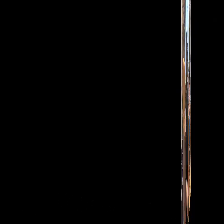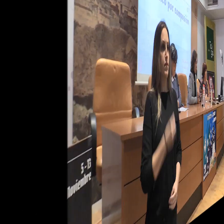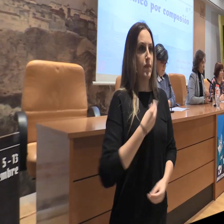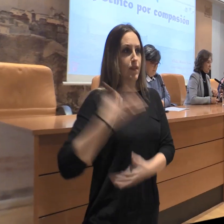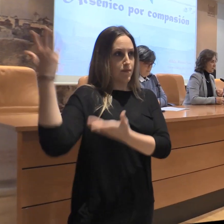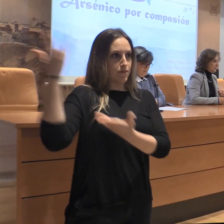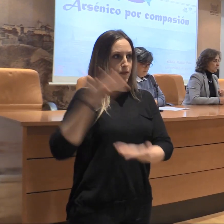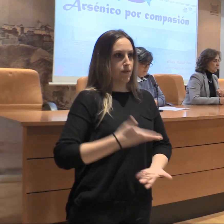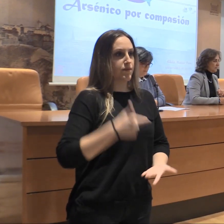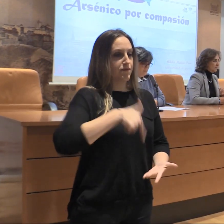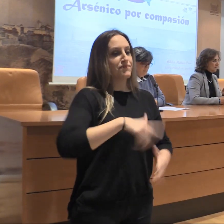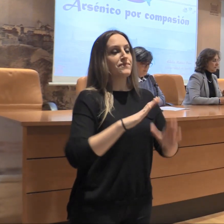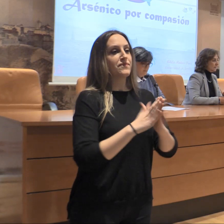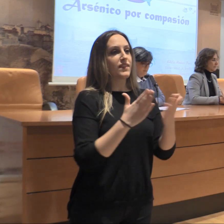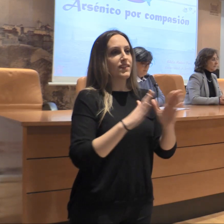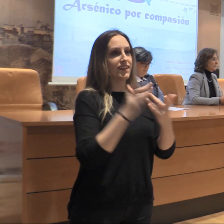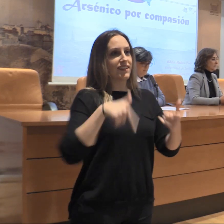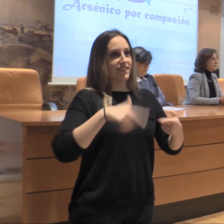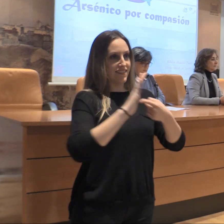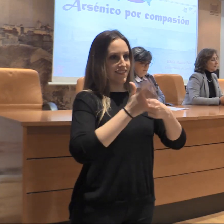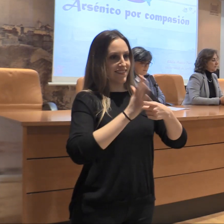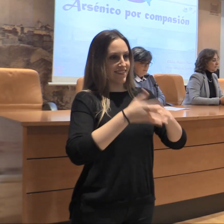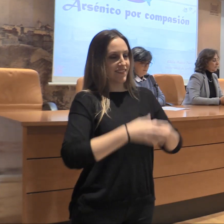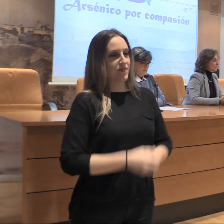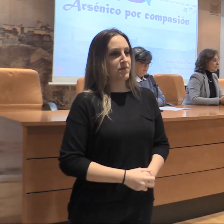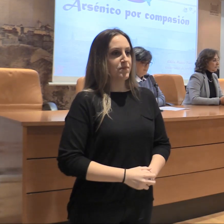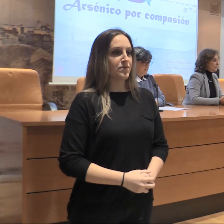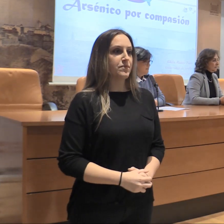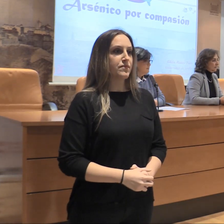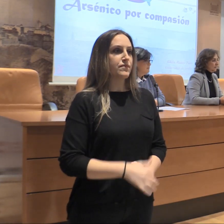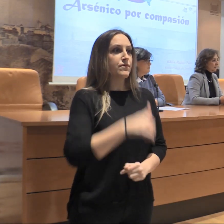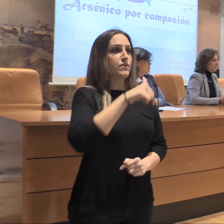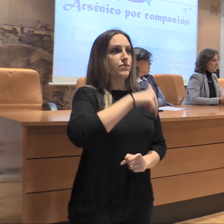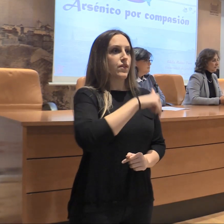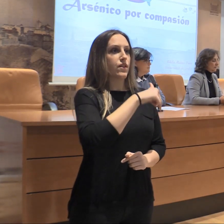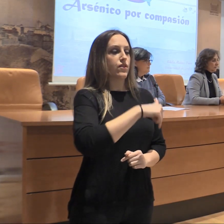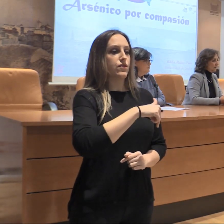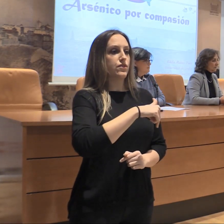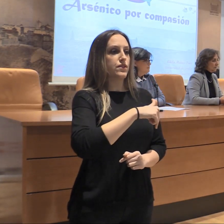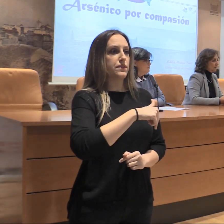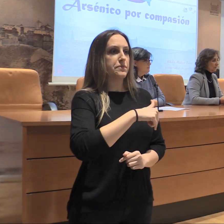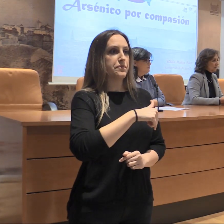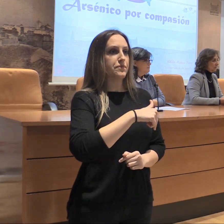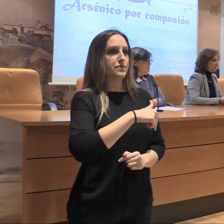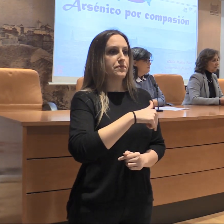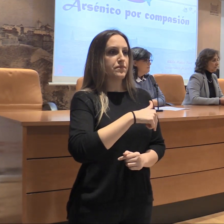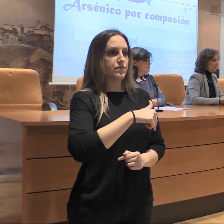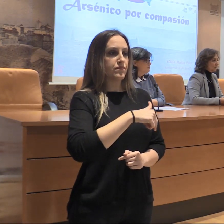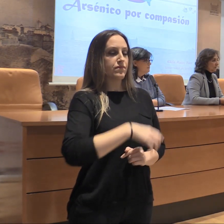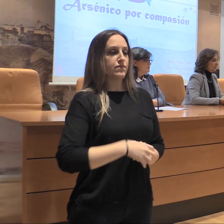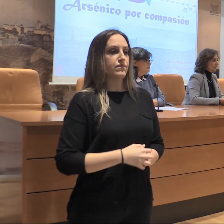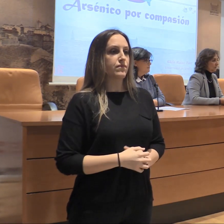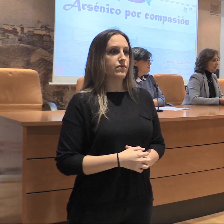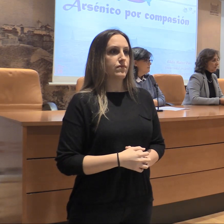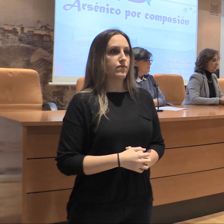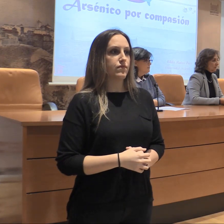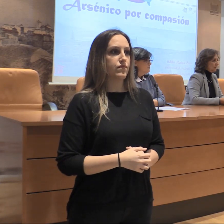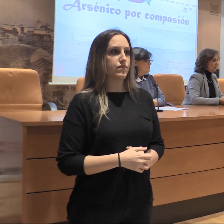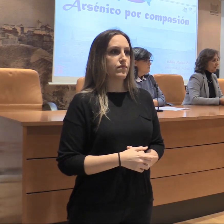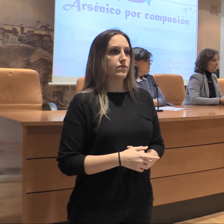Y bienvenidos a la Biblioteca de Castilla-La Mancha. Hoy tenemos dentro